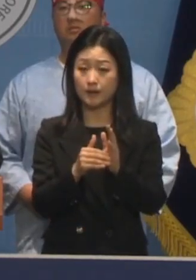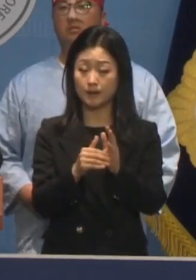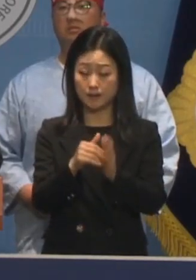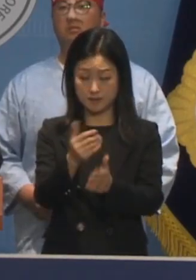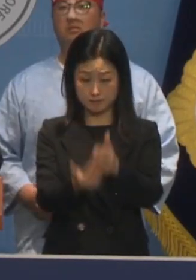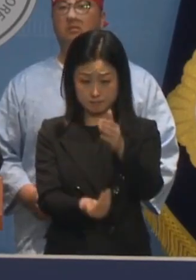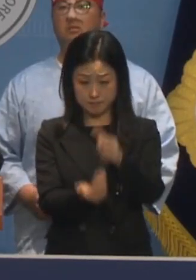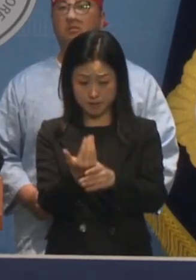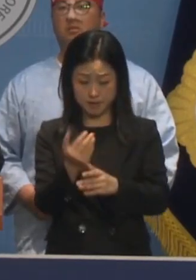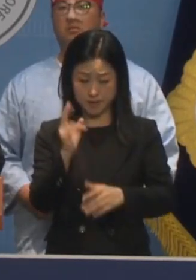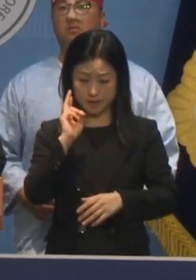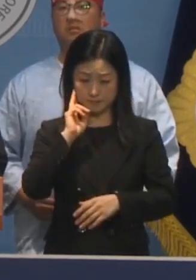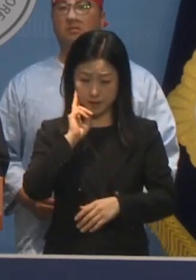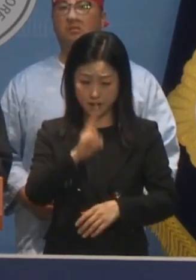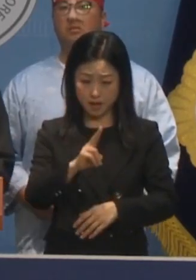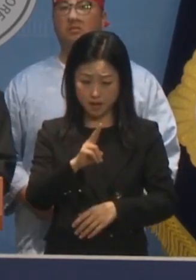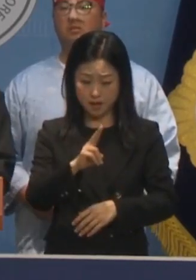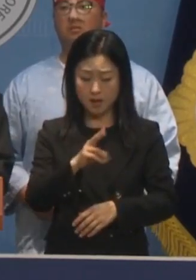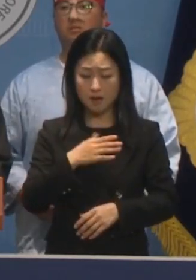사태의 심각성을 인식하고